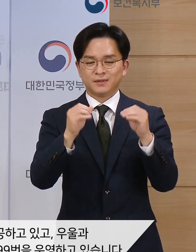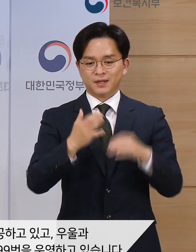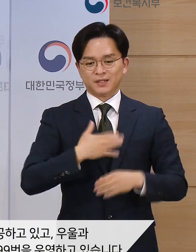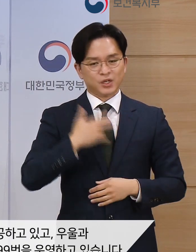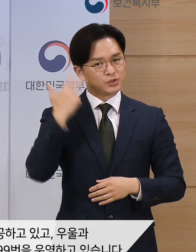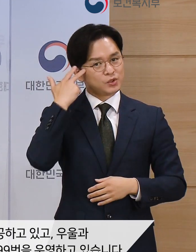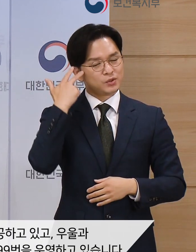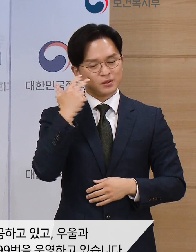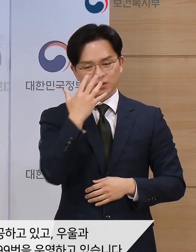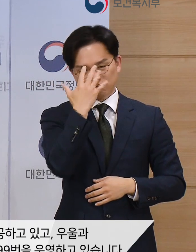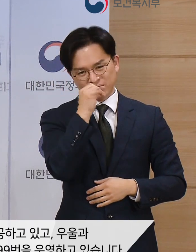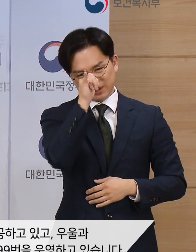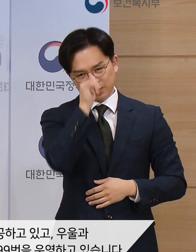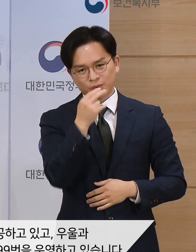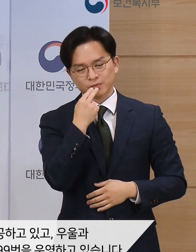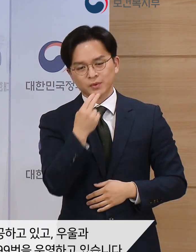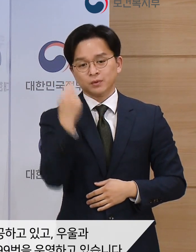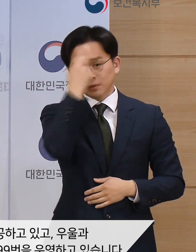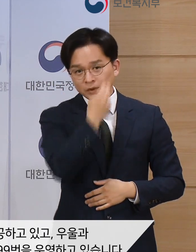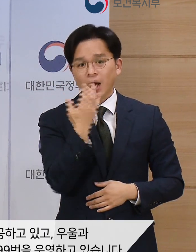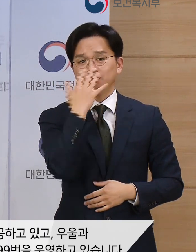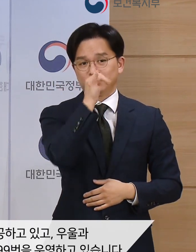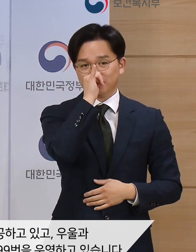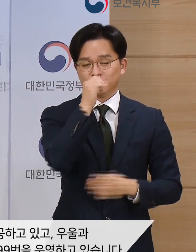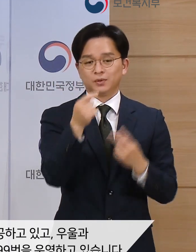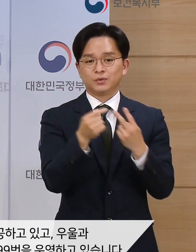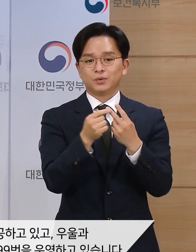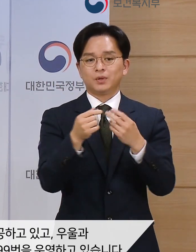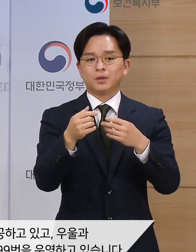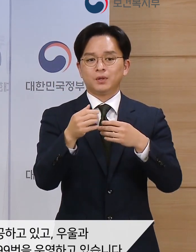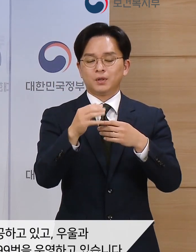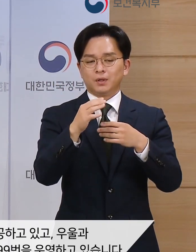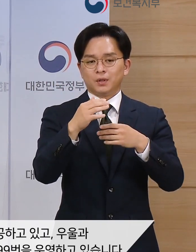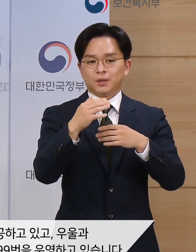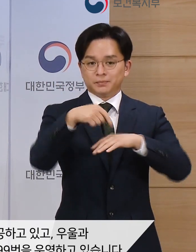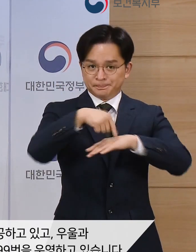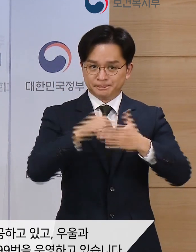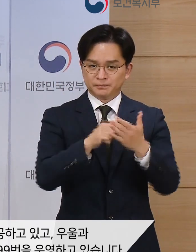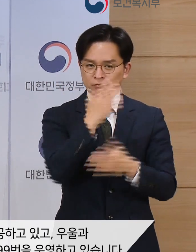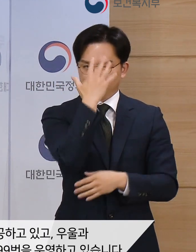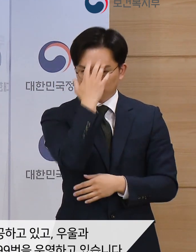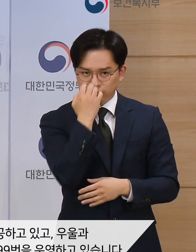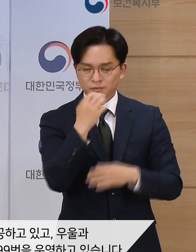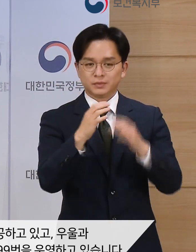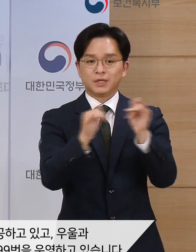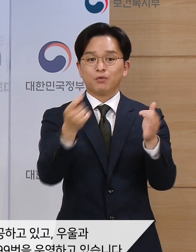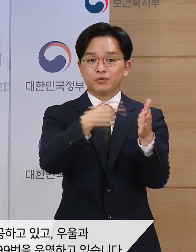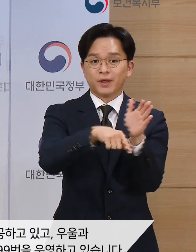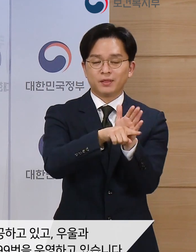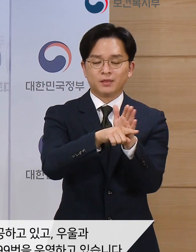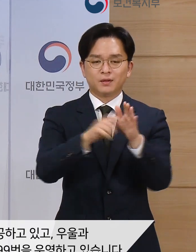있고 우울과 불안감을 느끼는 국민들을 위해 심리 상담 핫라인